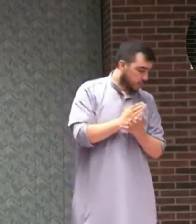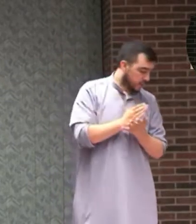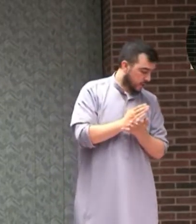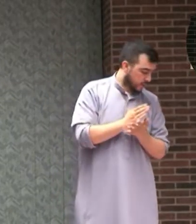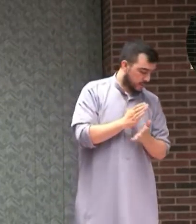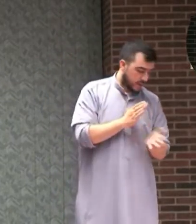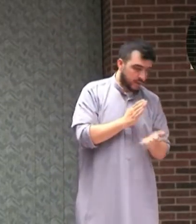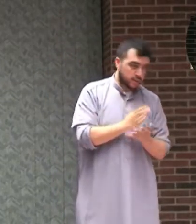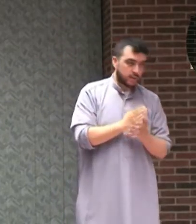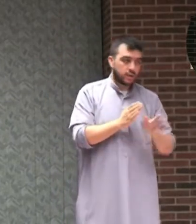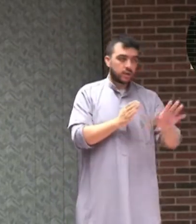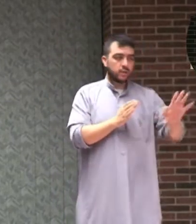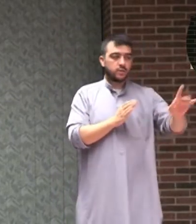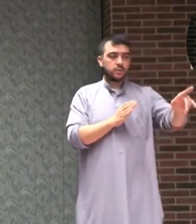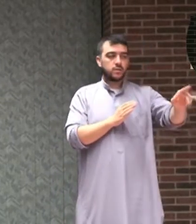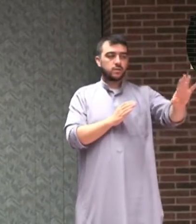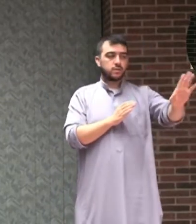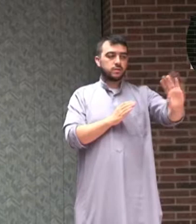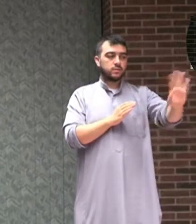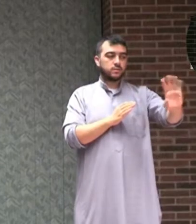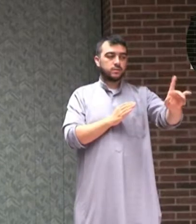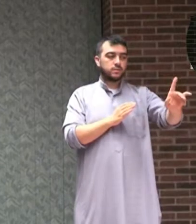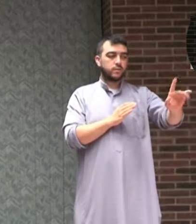As-Siyam, le seul qui...